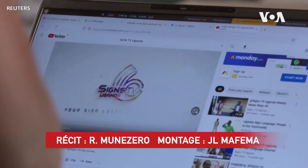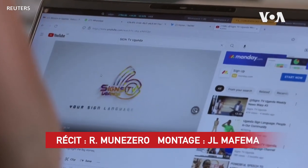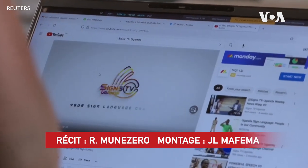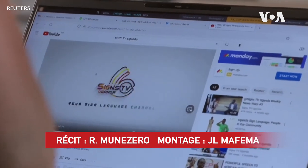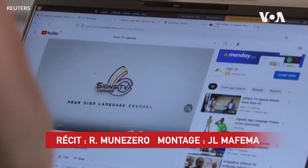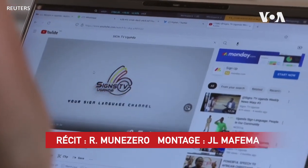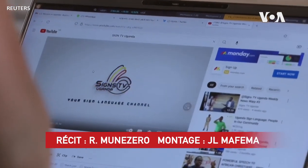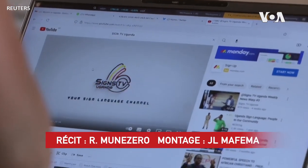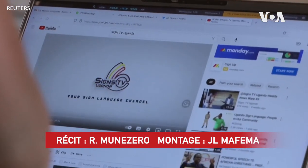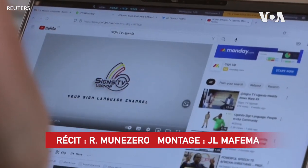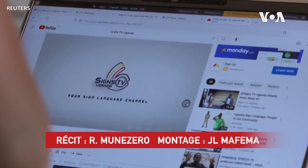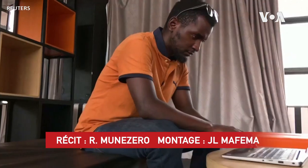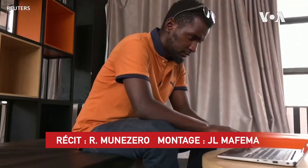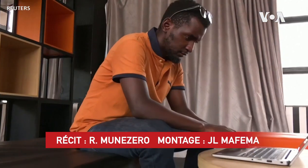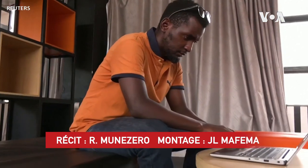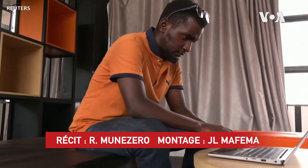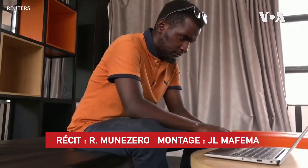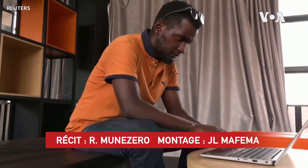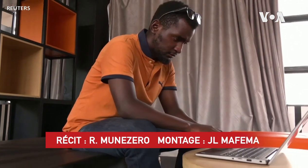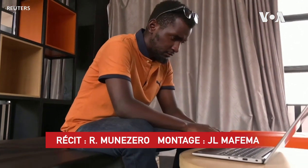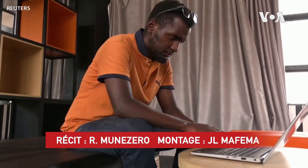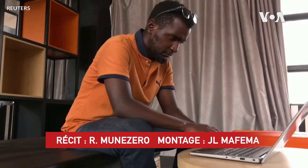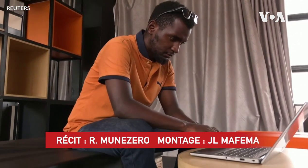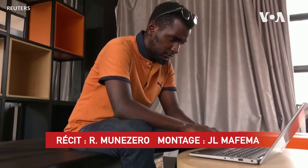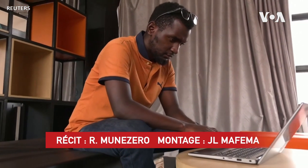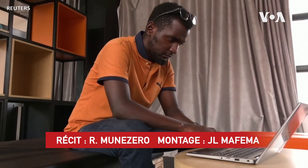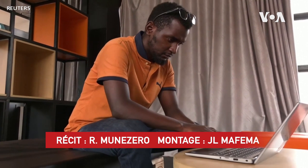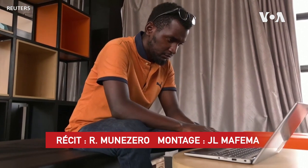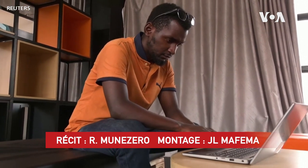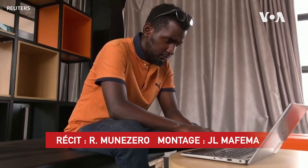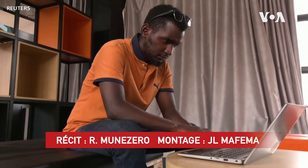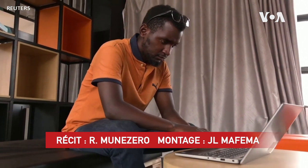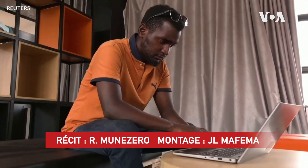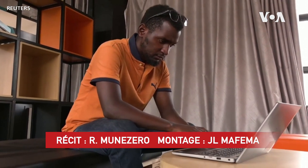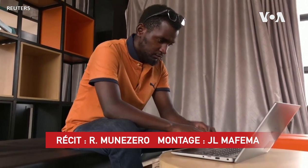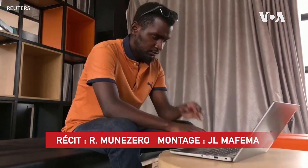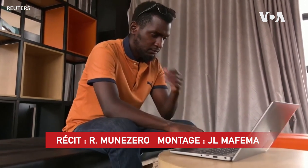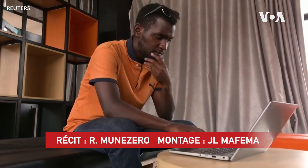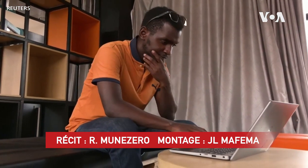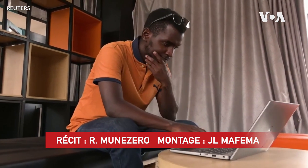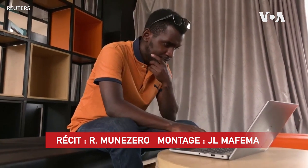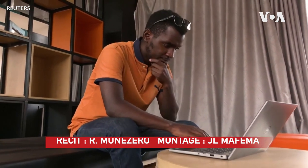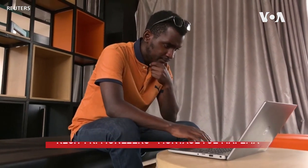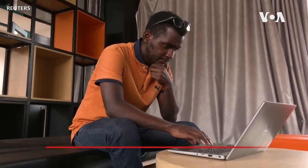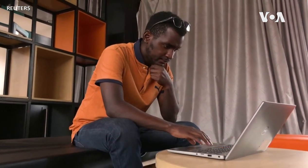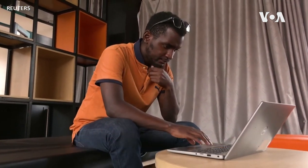regardent les bulletins individuels et son nombre est en augmentation. Sous-titrage